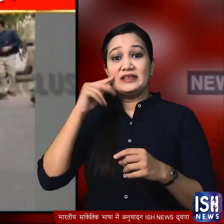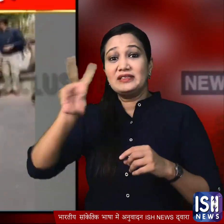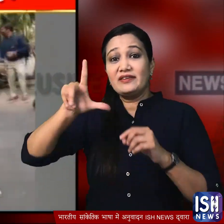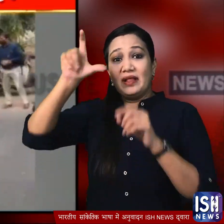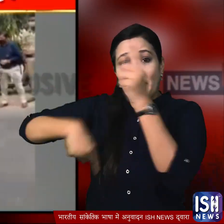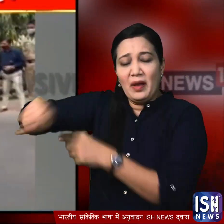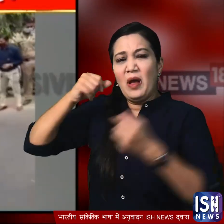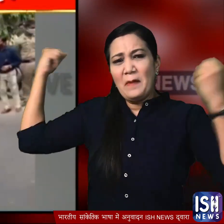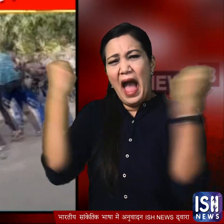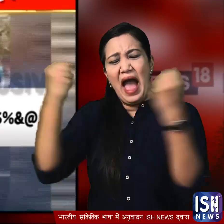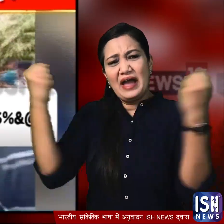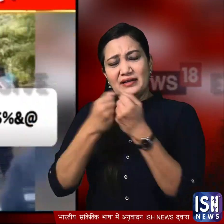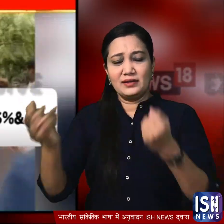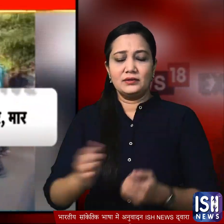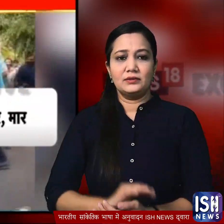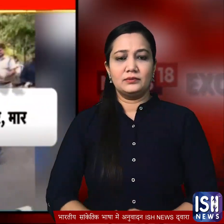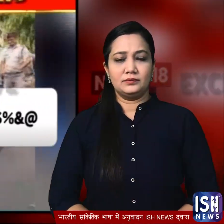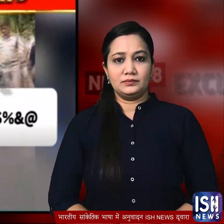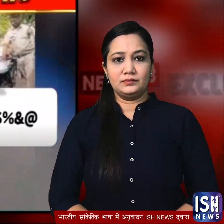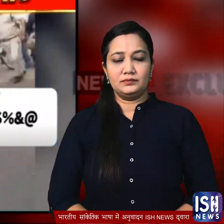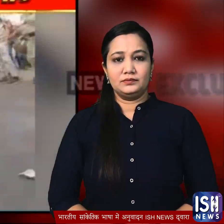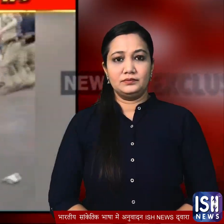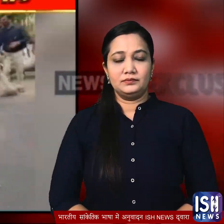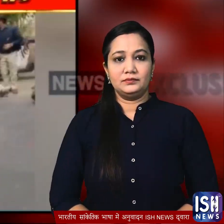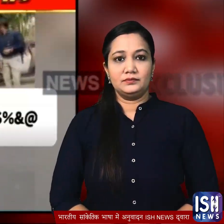डिफेंस के कर्मचारियों पर टूट पड़ा।